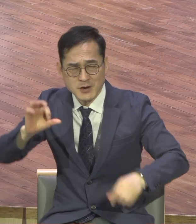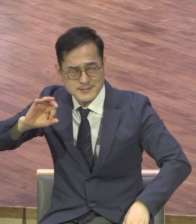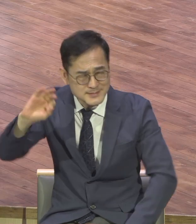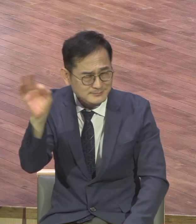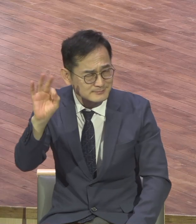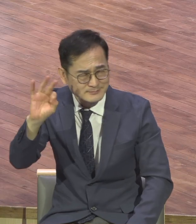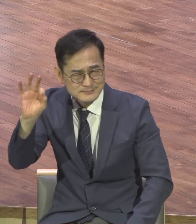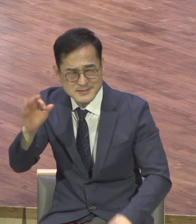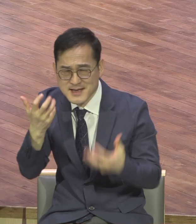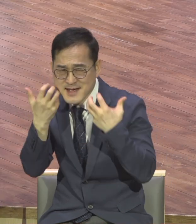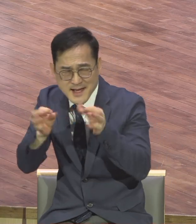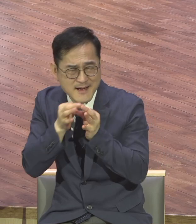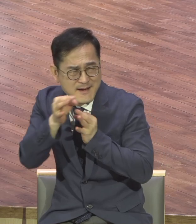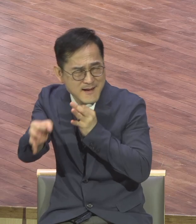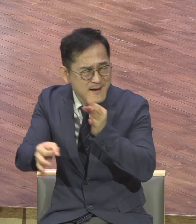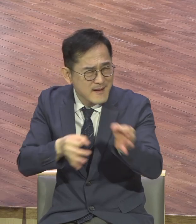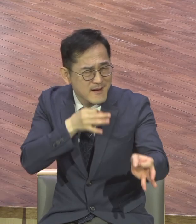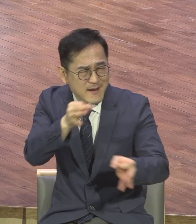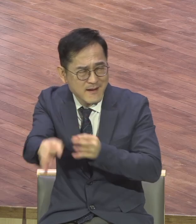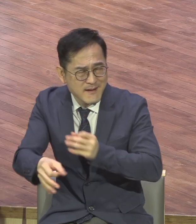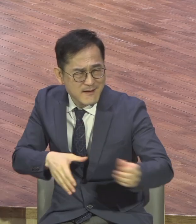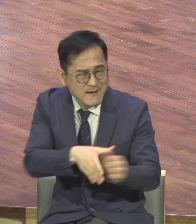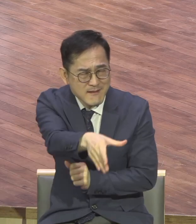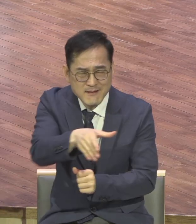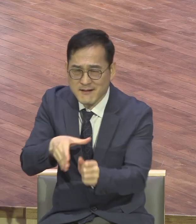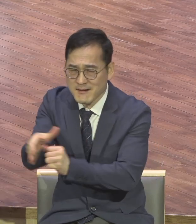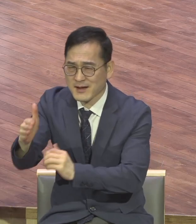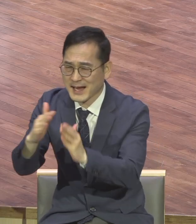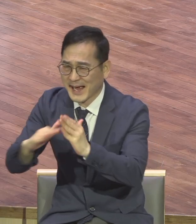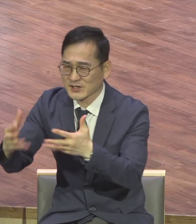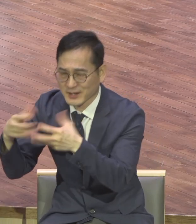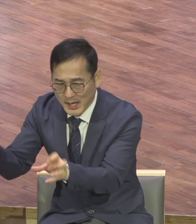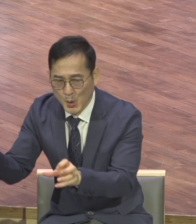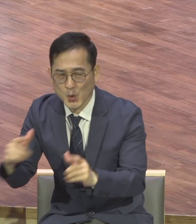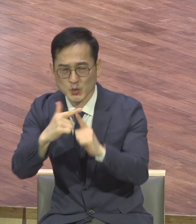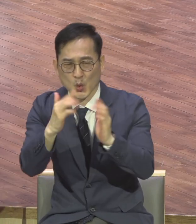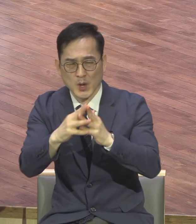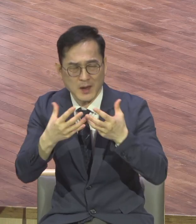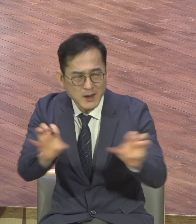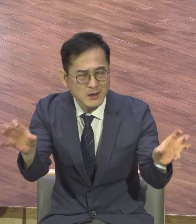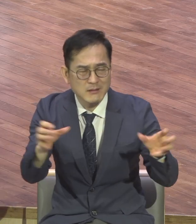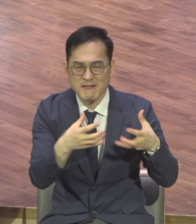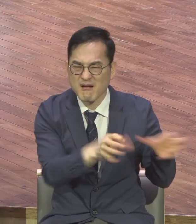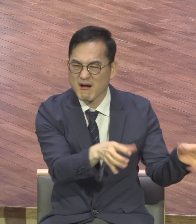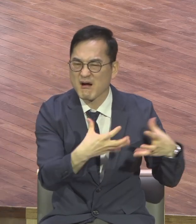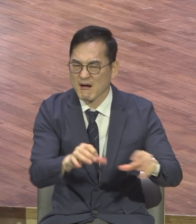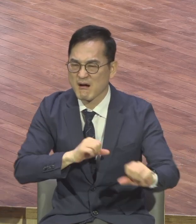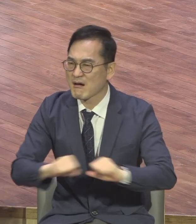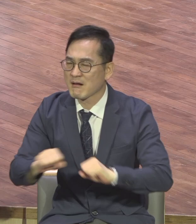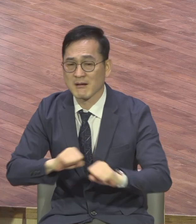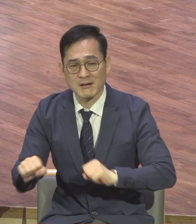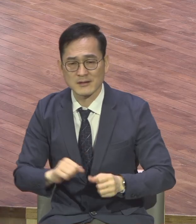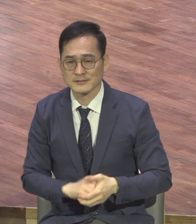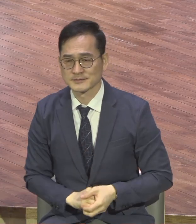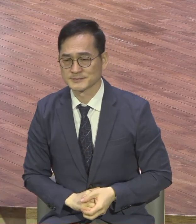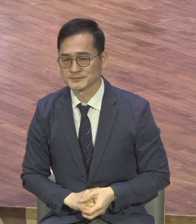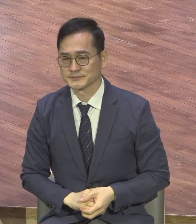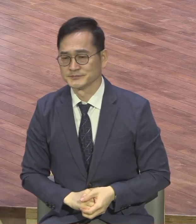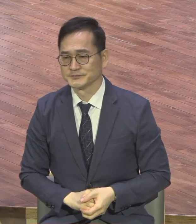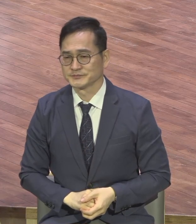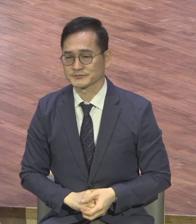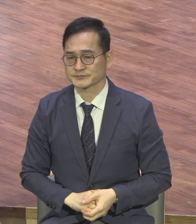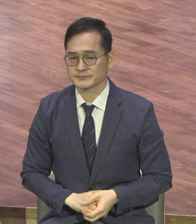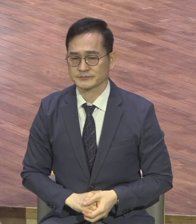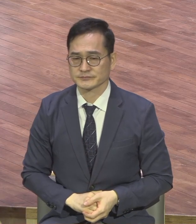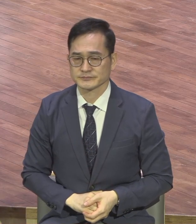돌아다니면서 그렇게 가정을 깨고 교회를 깨고, 그야말로 이 사단의 핵심 전략이